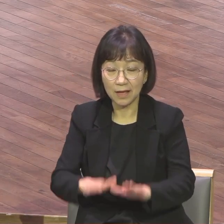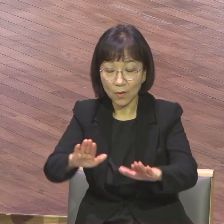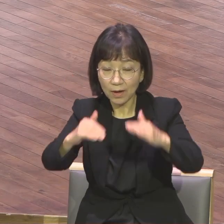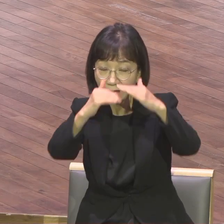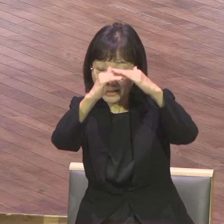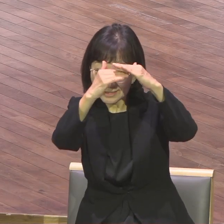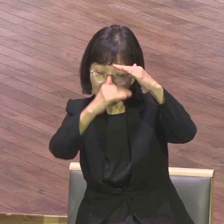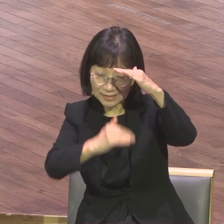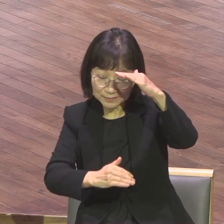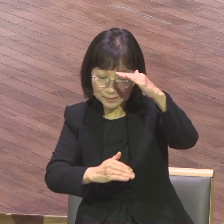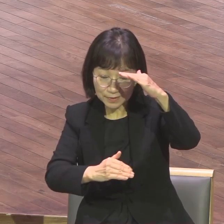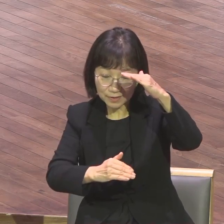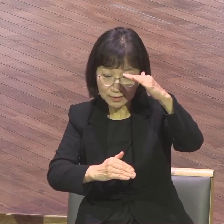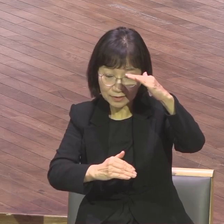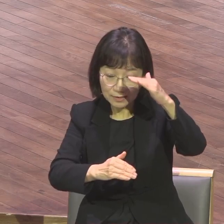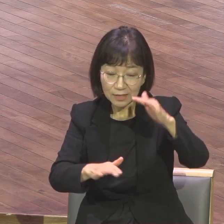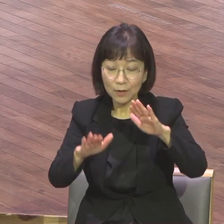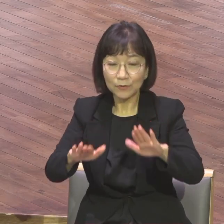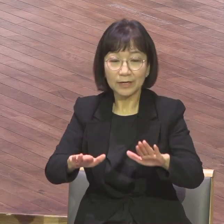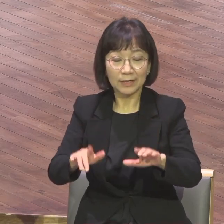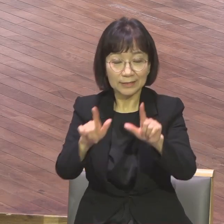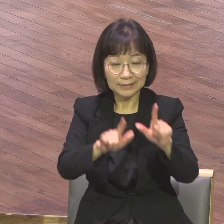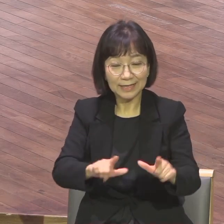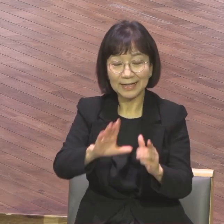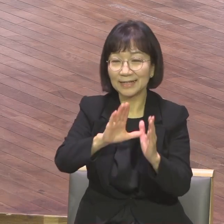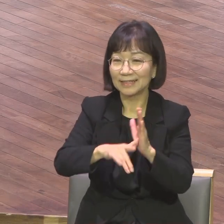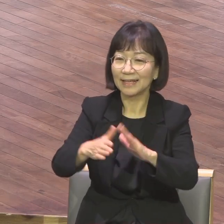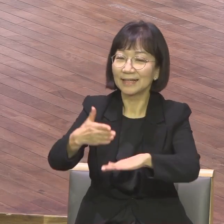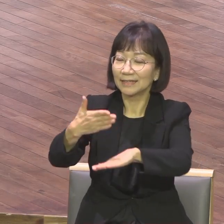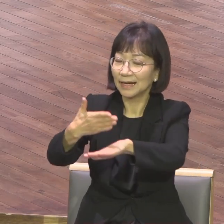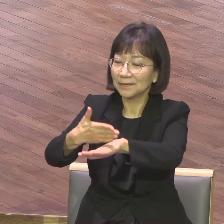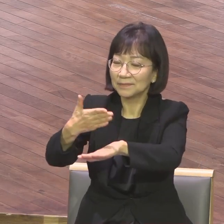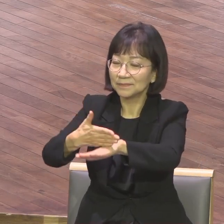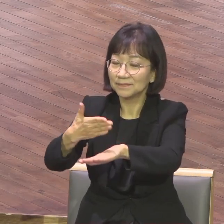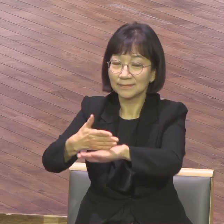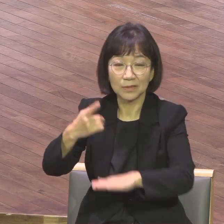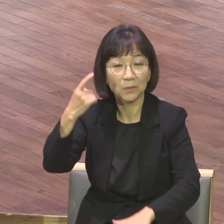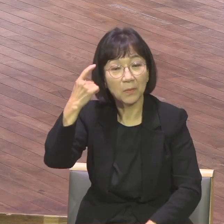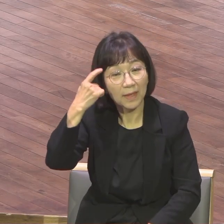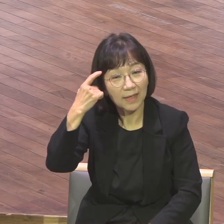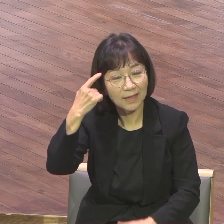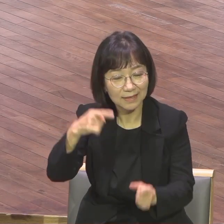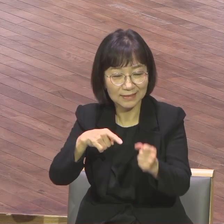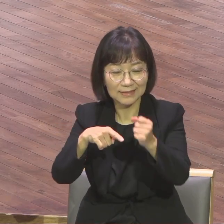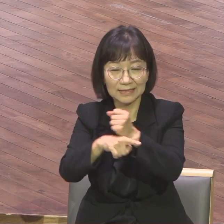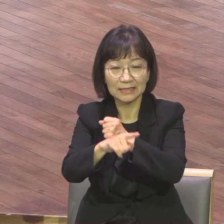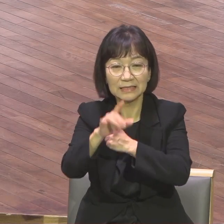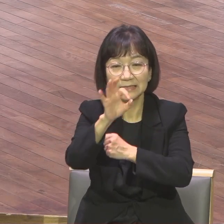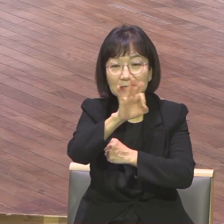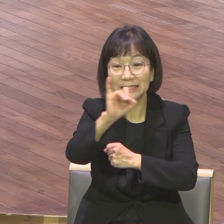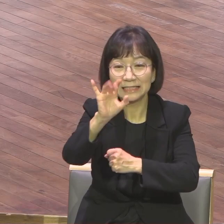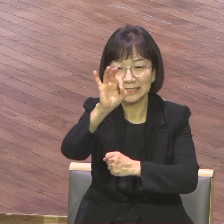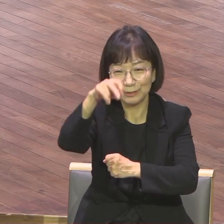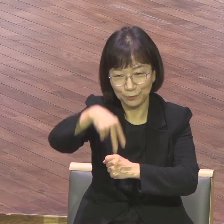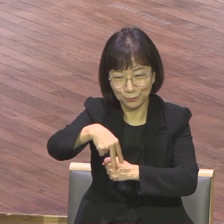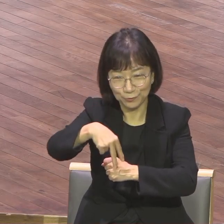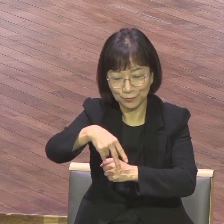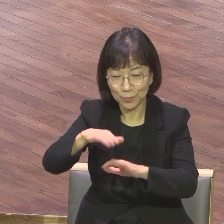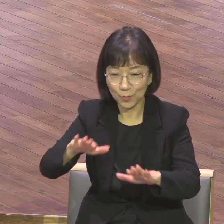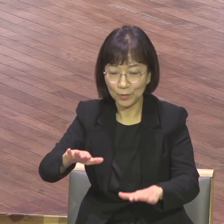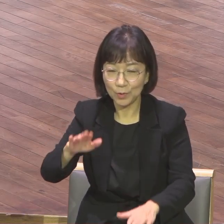우리가 인생을 살면서 감사할 수밖에 없는 이유를 사도 요한이 아주